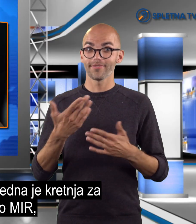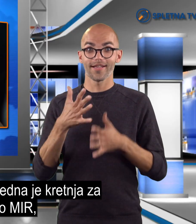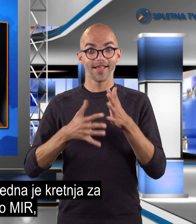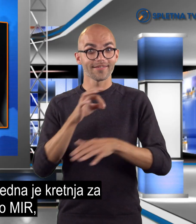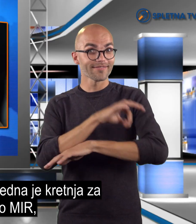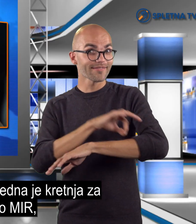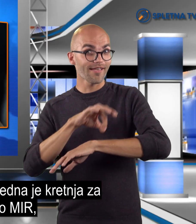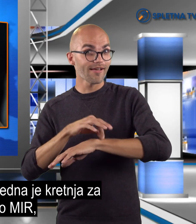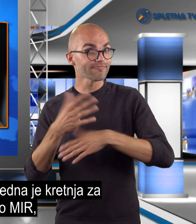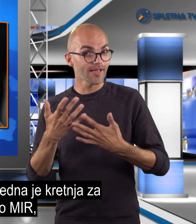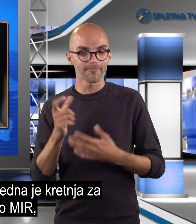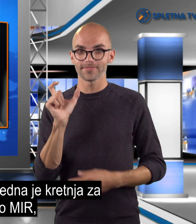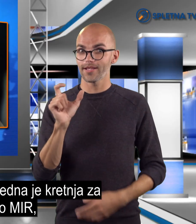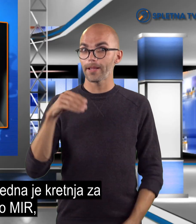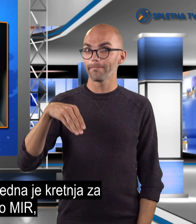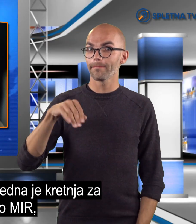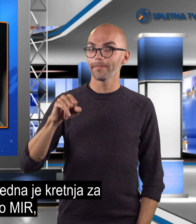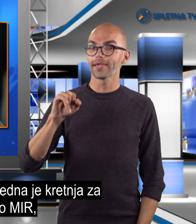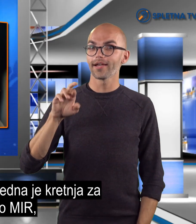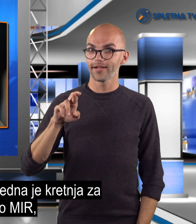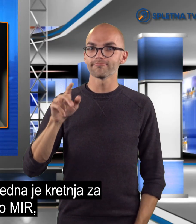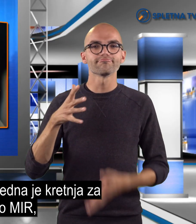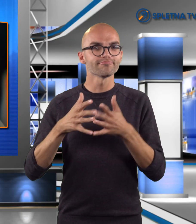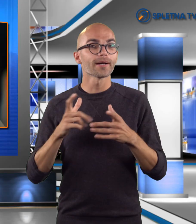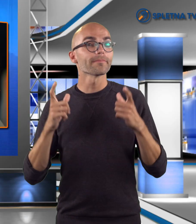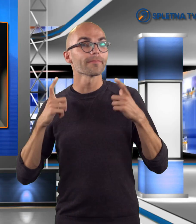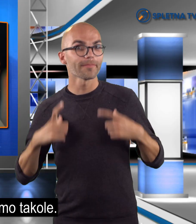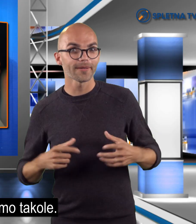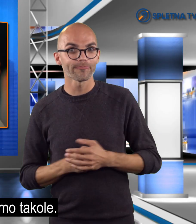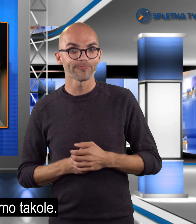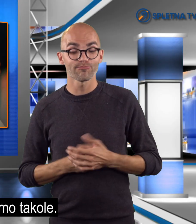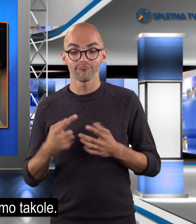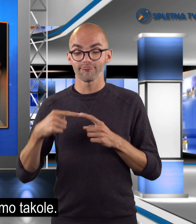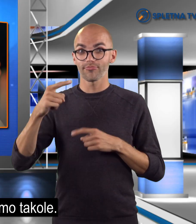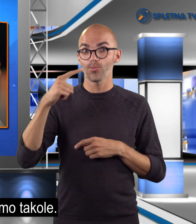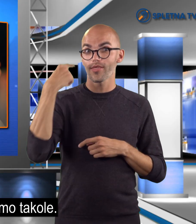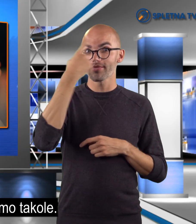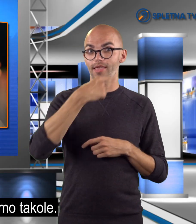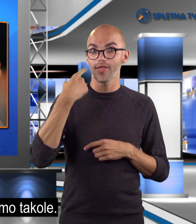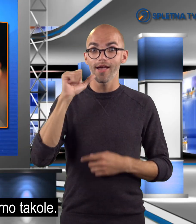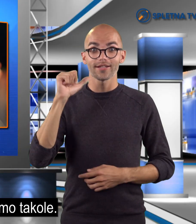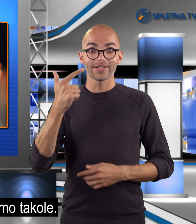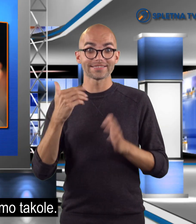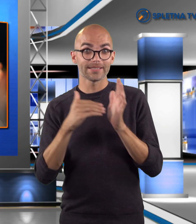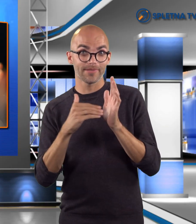Tokratna kretnja tedna je kretnja za besedo mir, ki jo kretamo takole. V